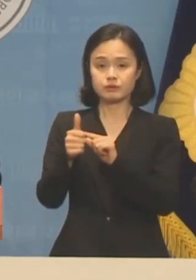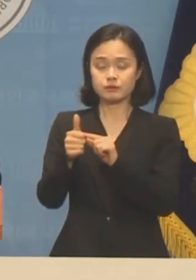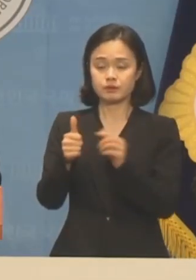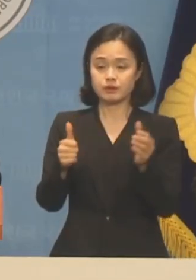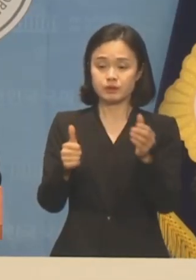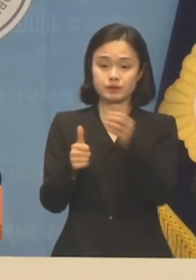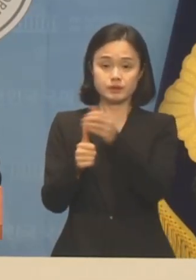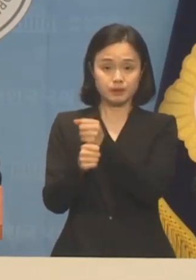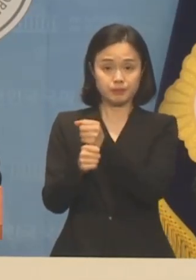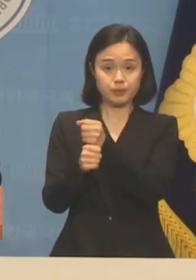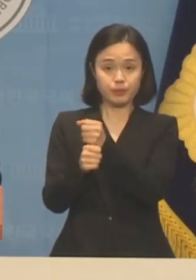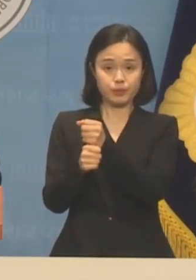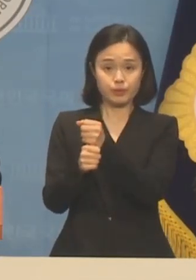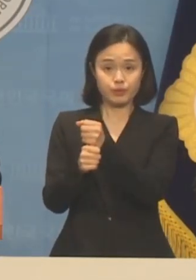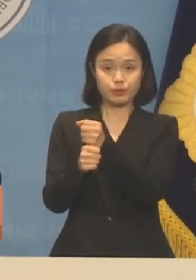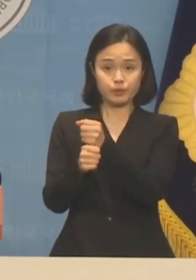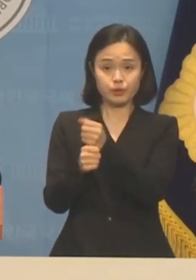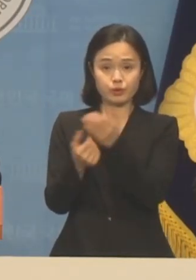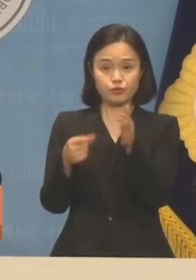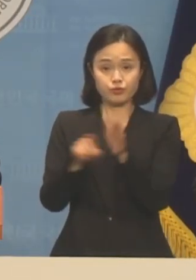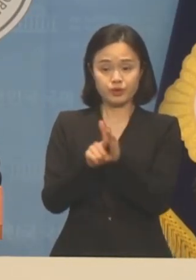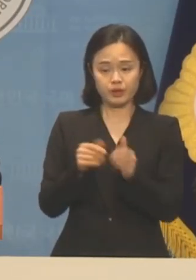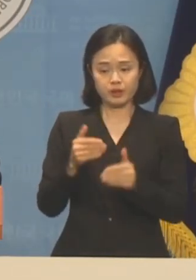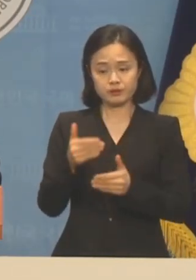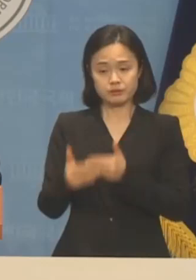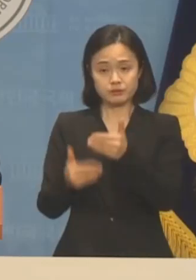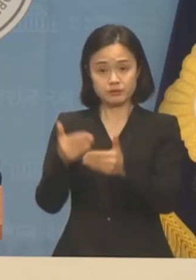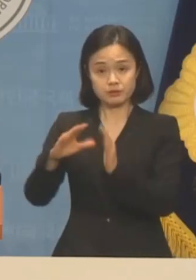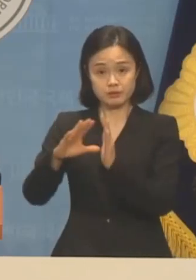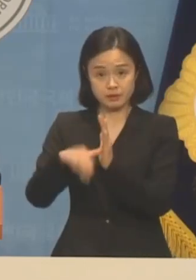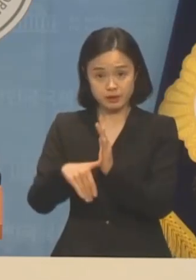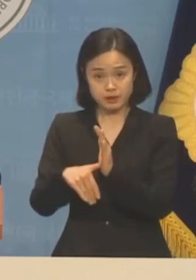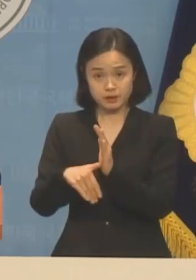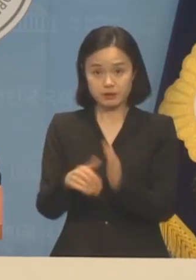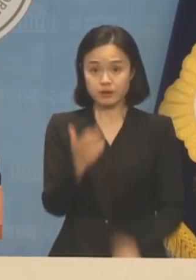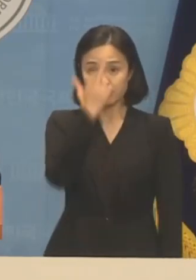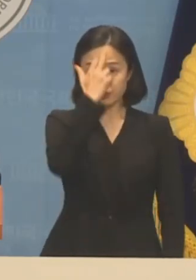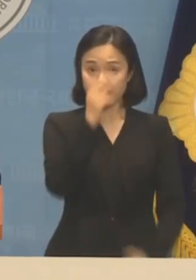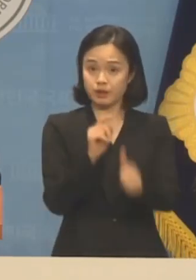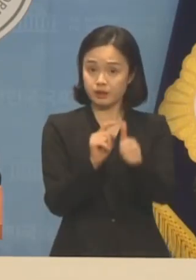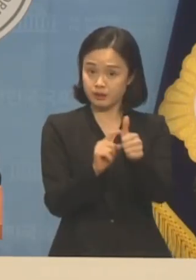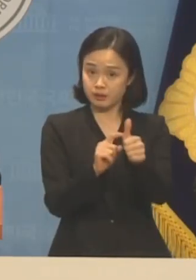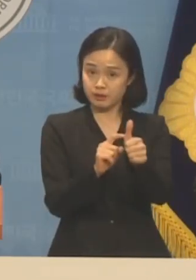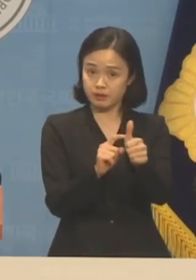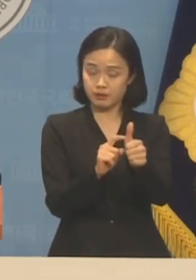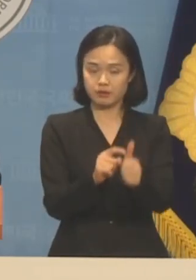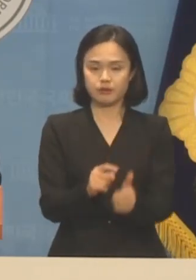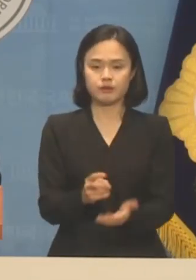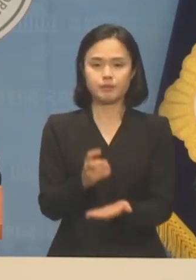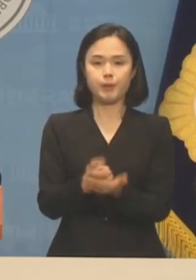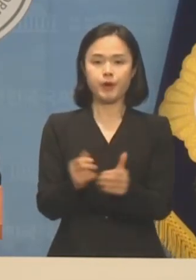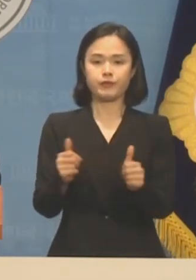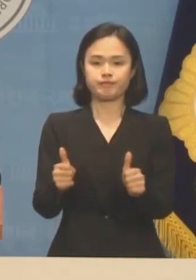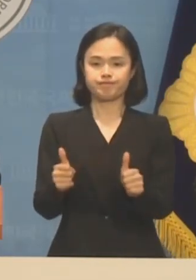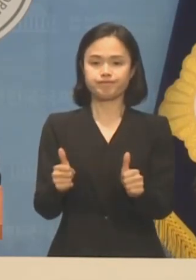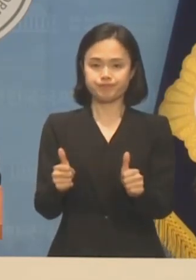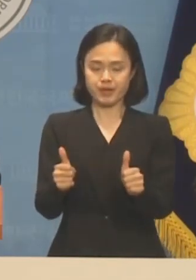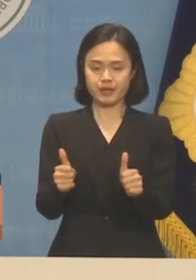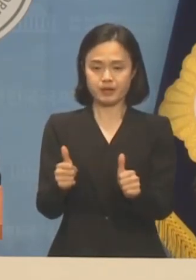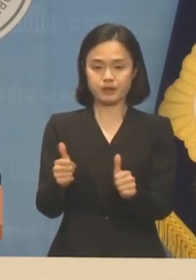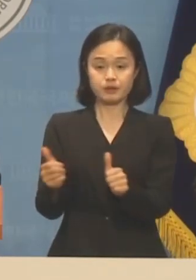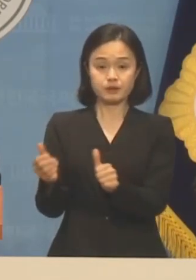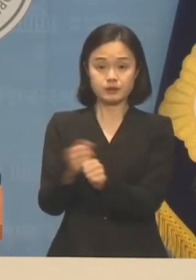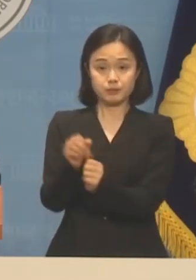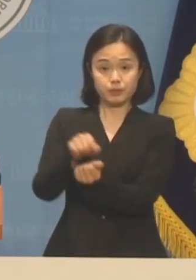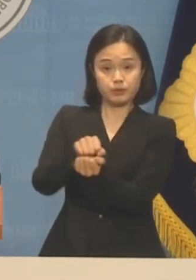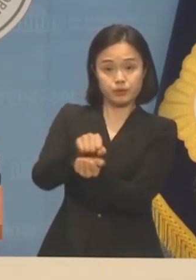대행이 법원이 발부한 영장에 따라서 그 영장의 집행에 명확하게